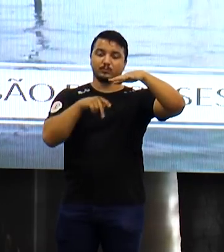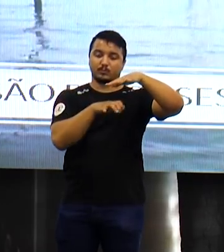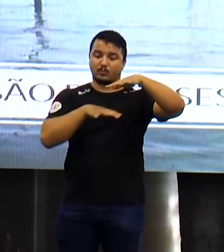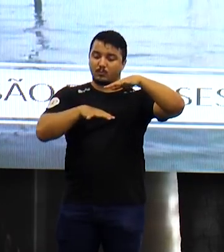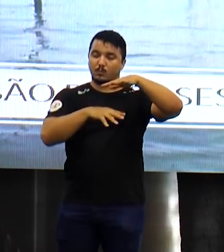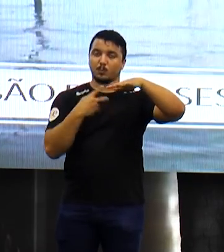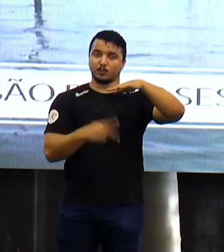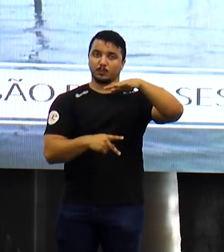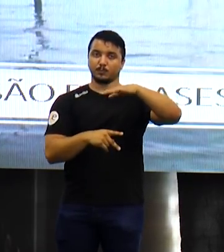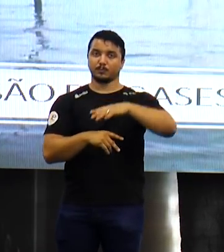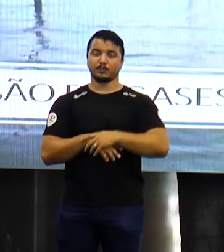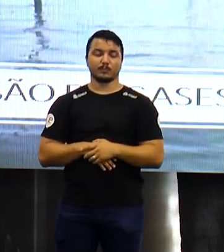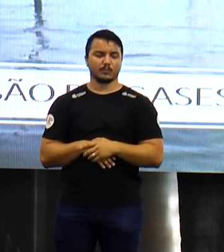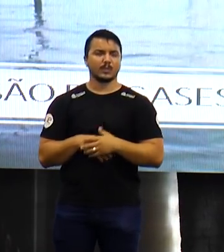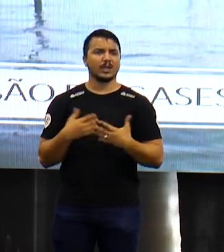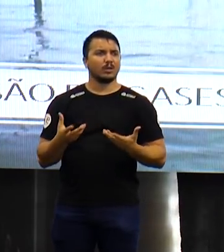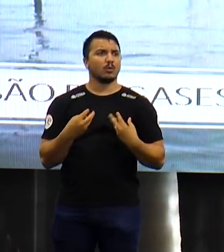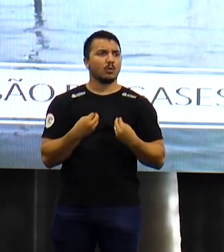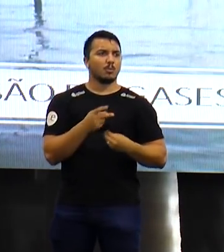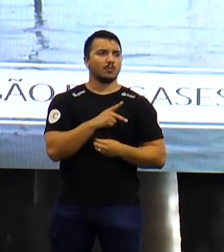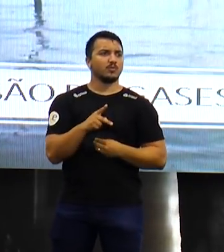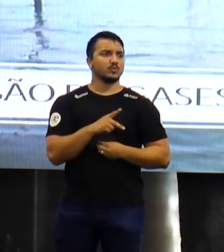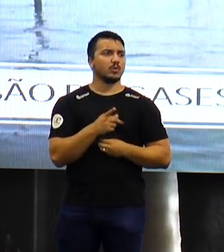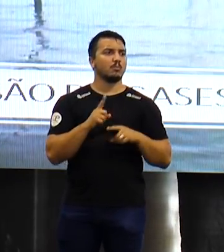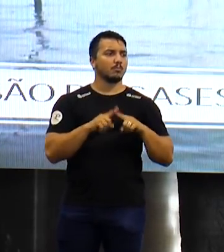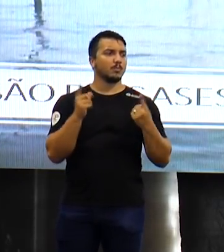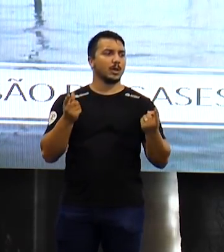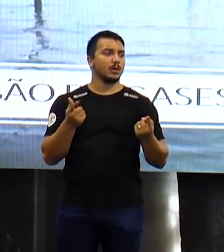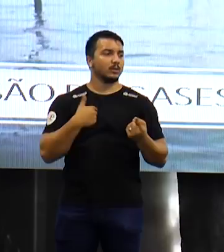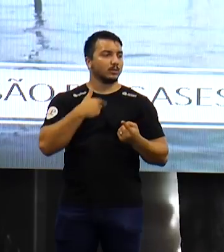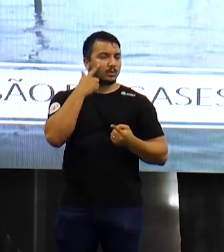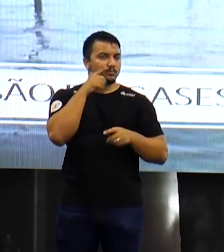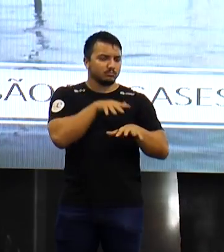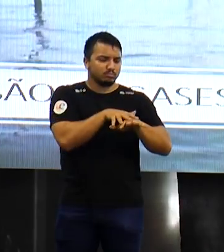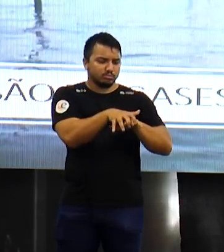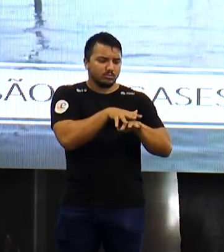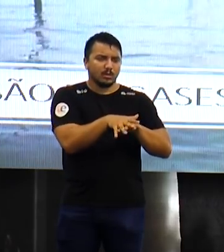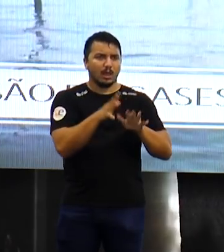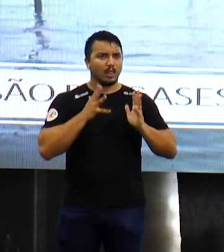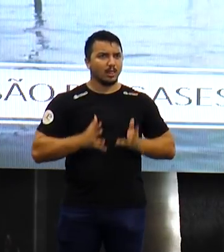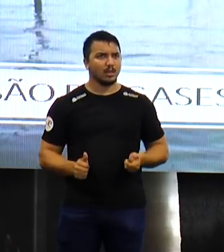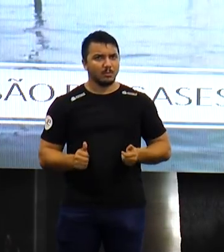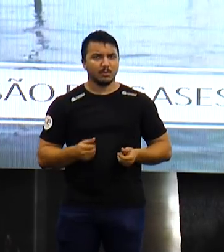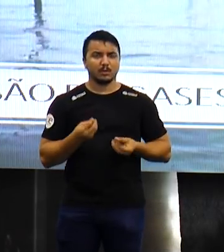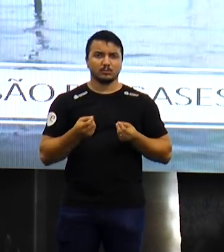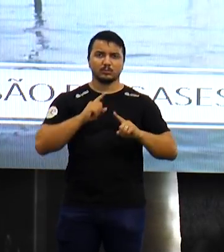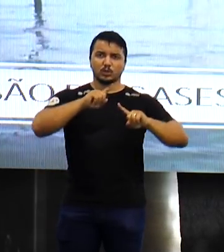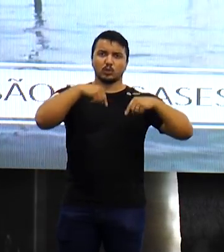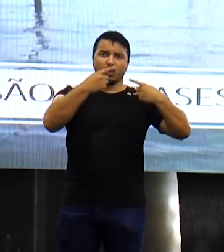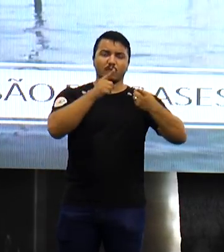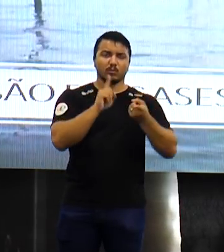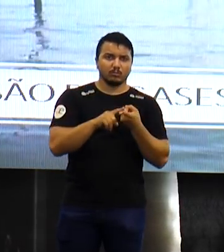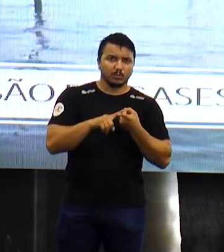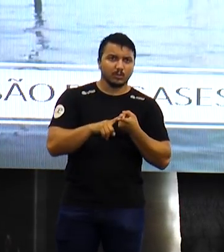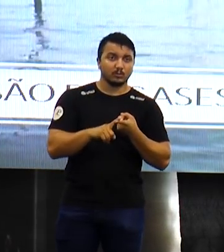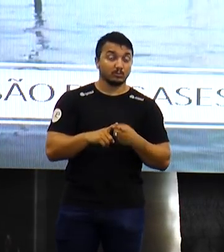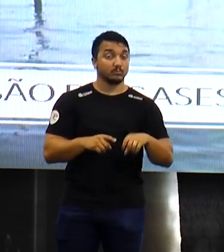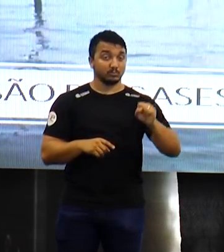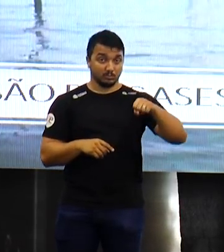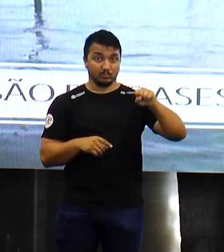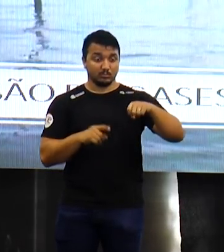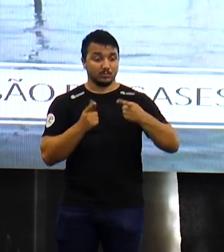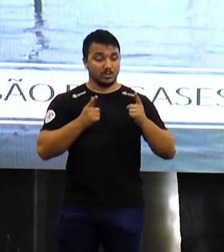regional. Para aí, Fernandes, mas a usina hidrelétrica ela não é limpa e renovável? Sim,